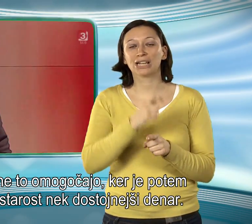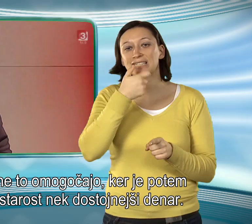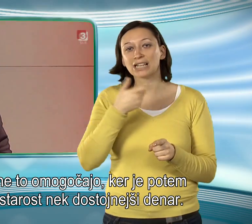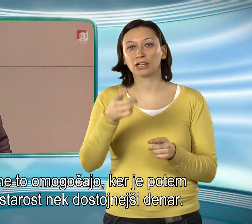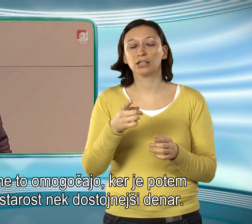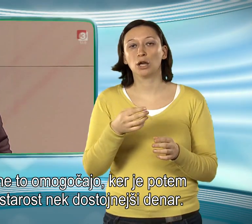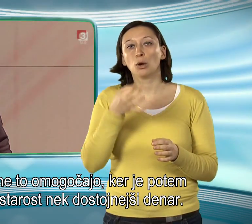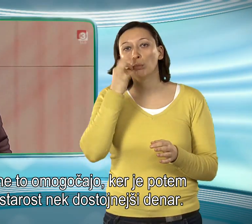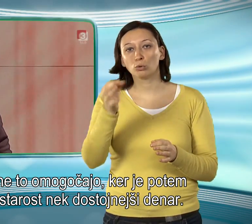nek dostojnejši denar.